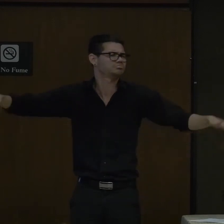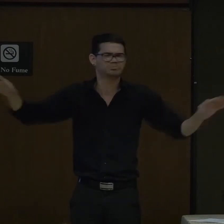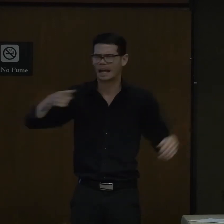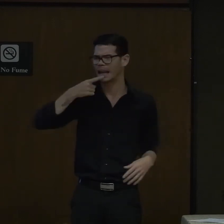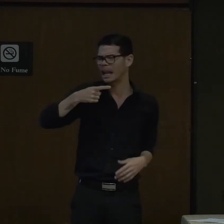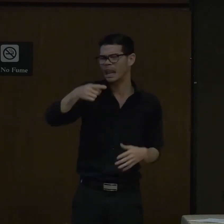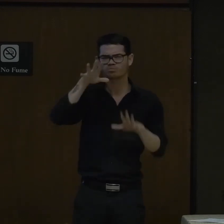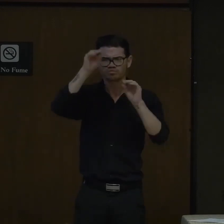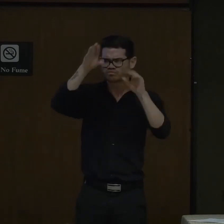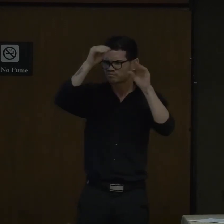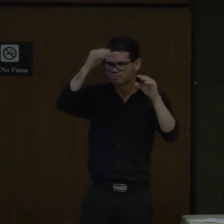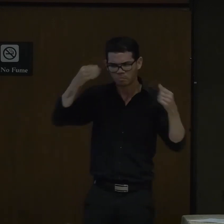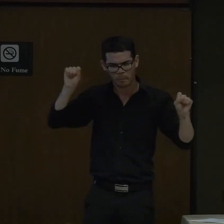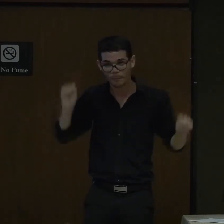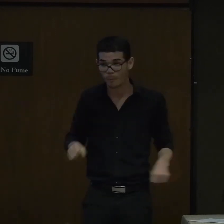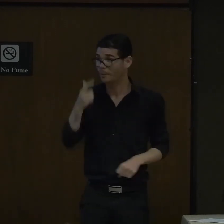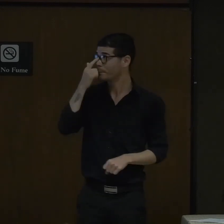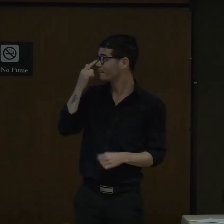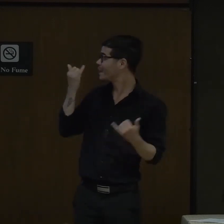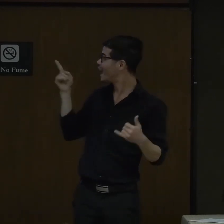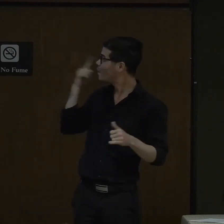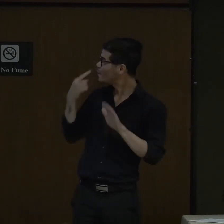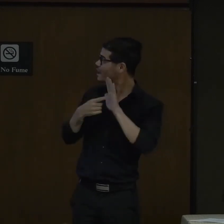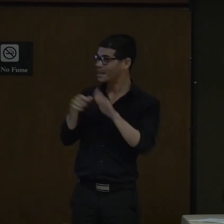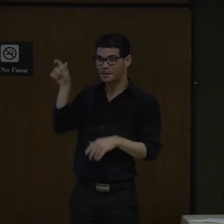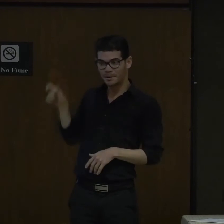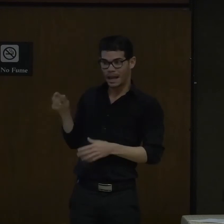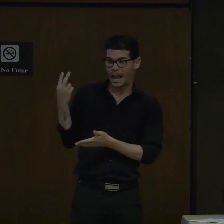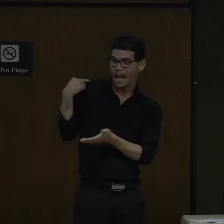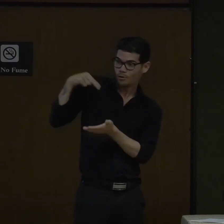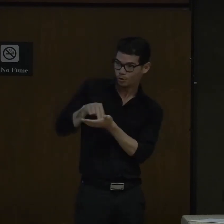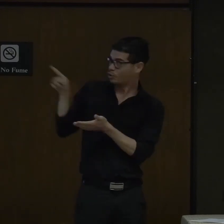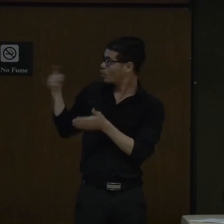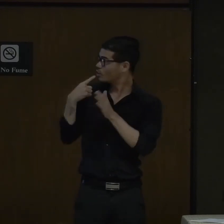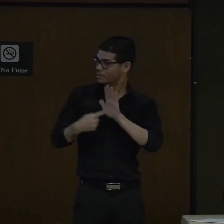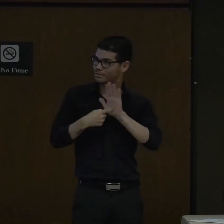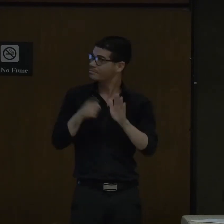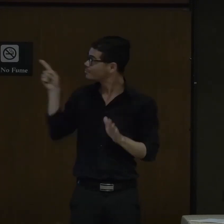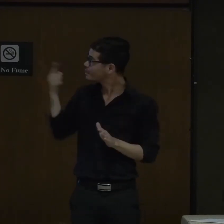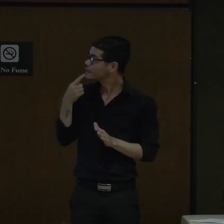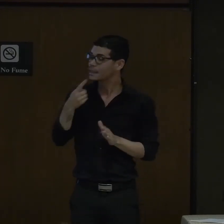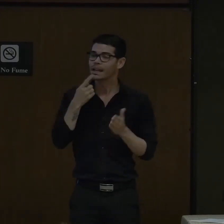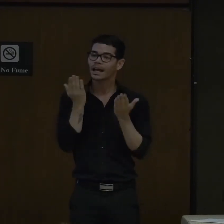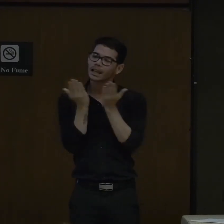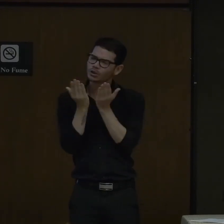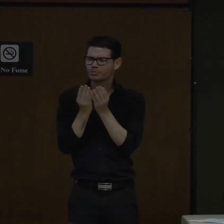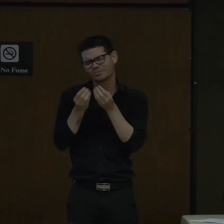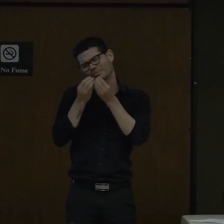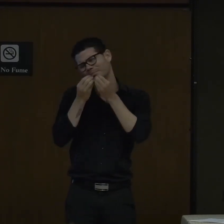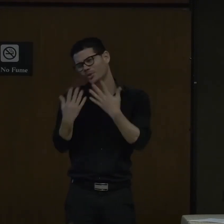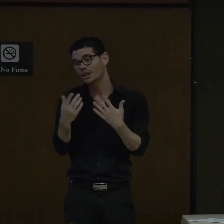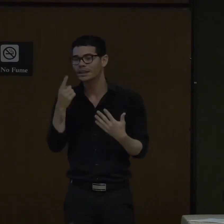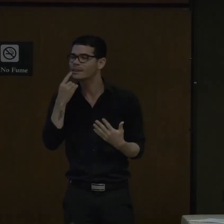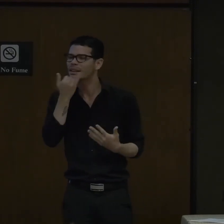Petito y colaboradores, es un estudio muy lindo que realizó con bebés, comparando bebés bilingües